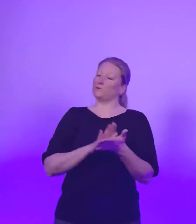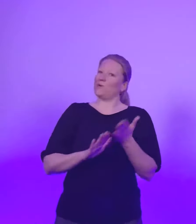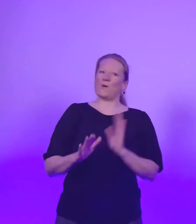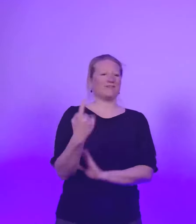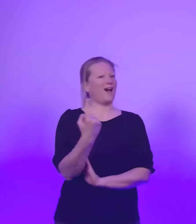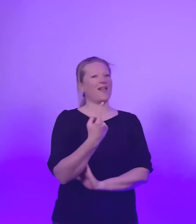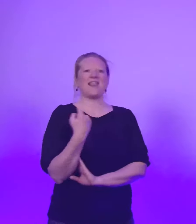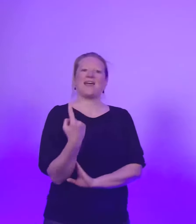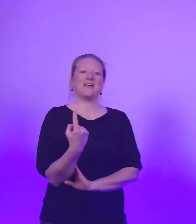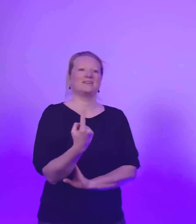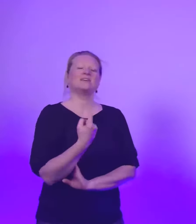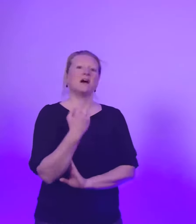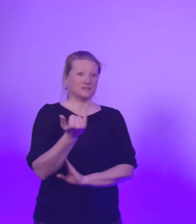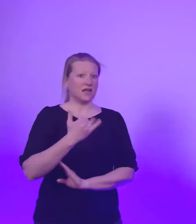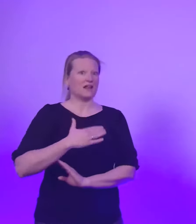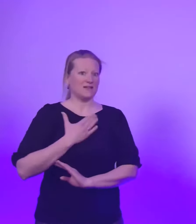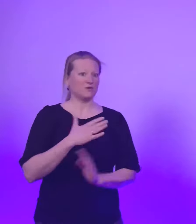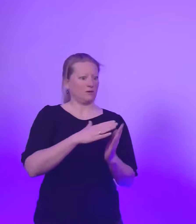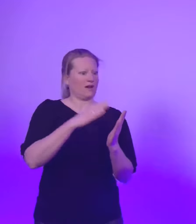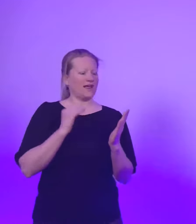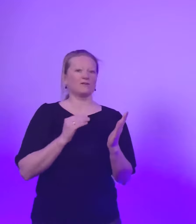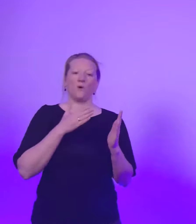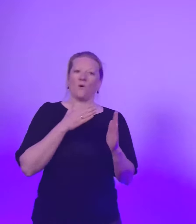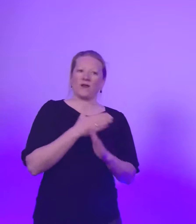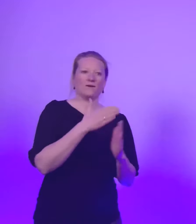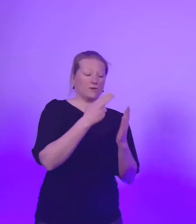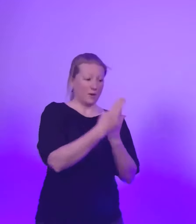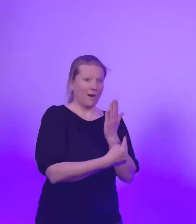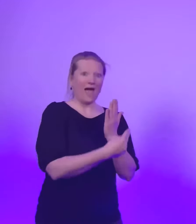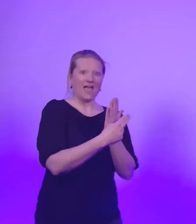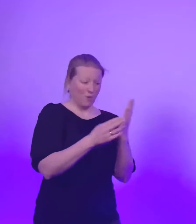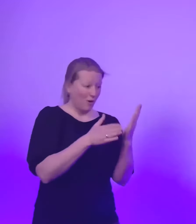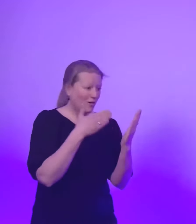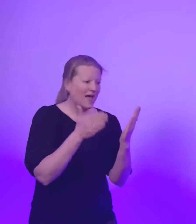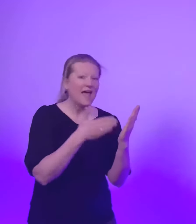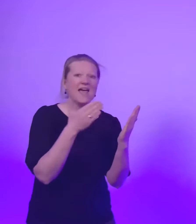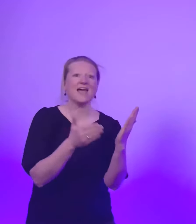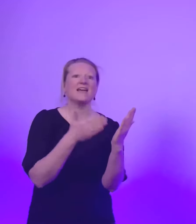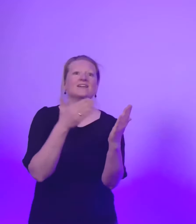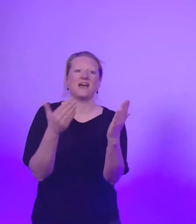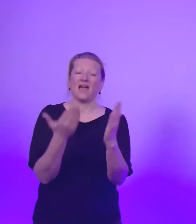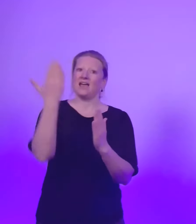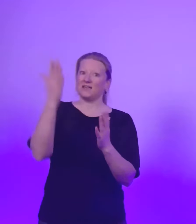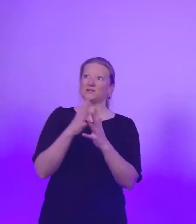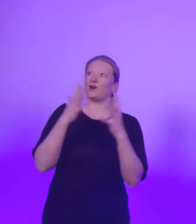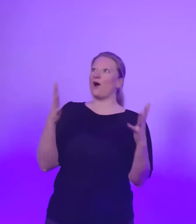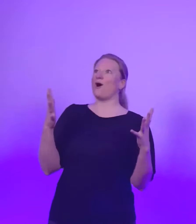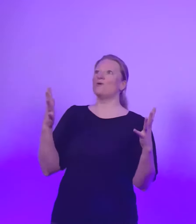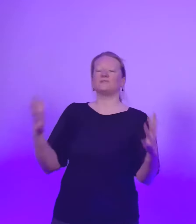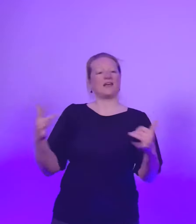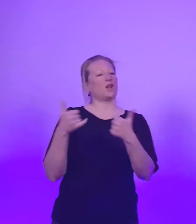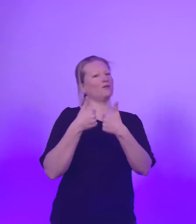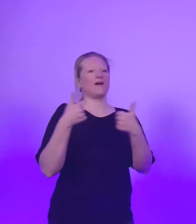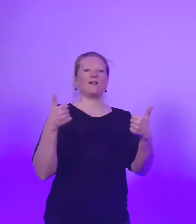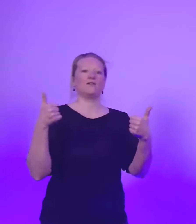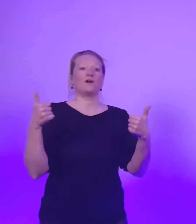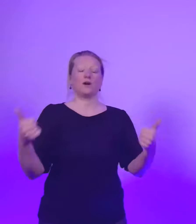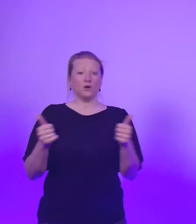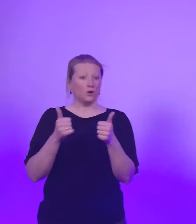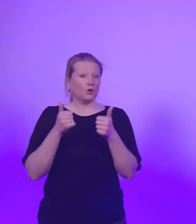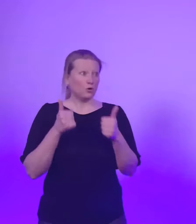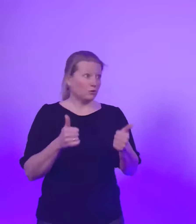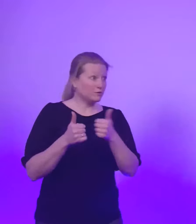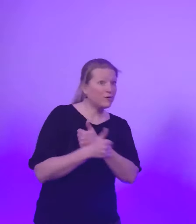ons nooit alleen. Ja, zijn liefde klinkt door heel de Bijbel heen. Hij is groot en